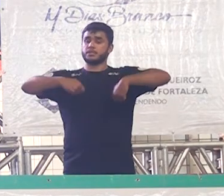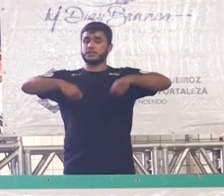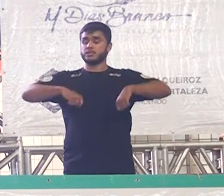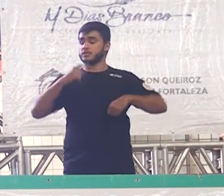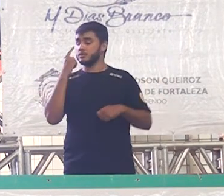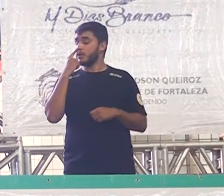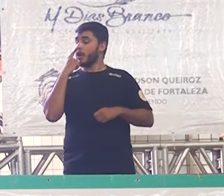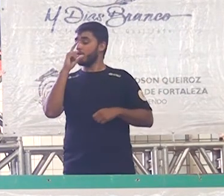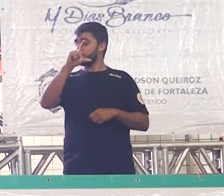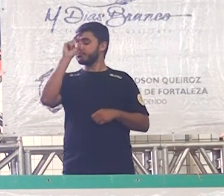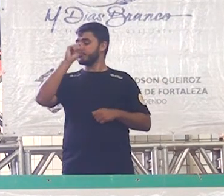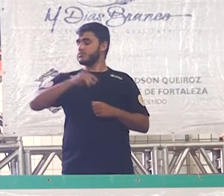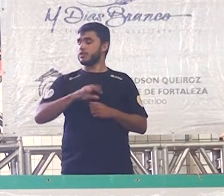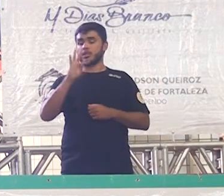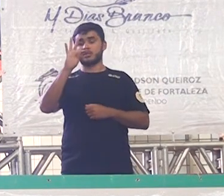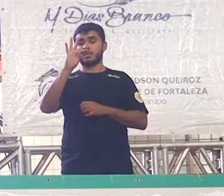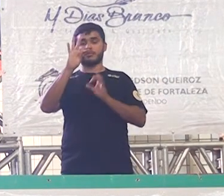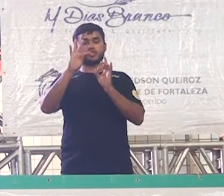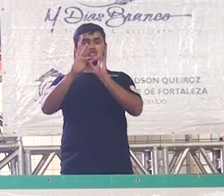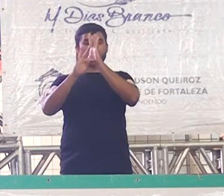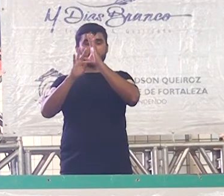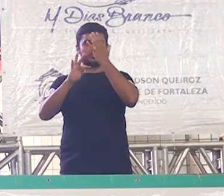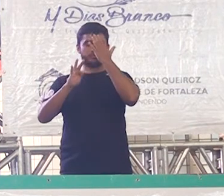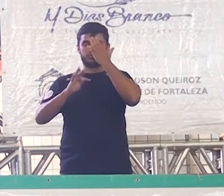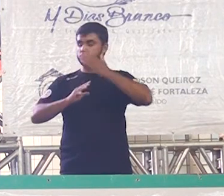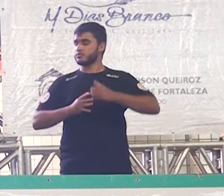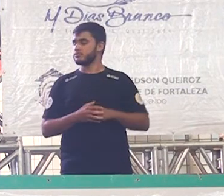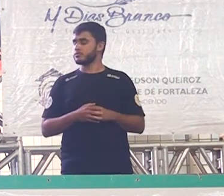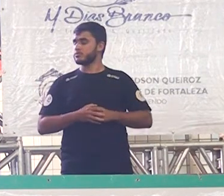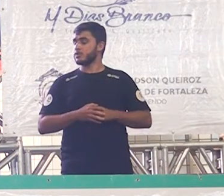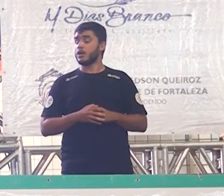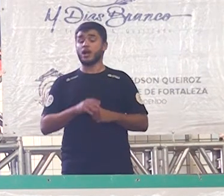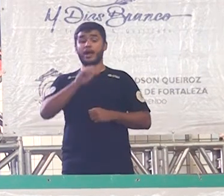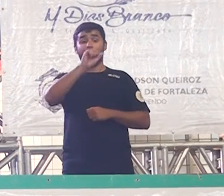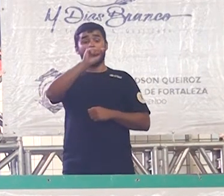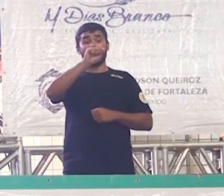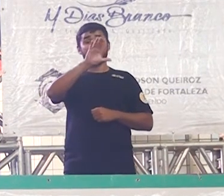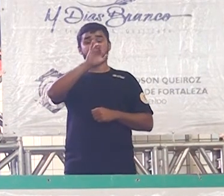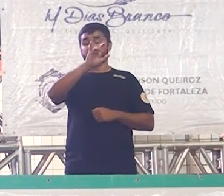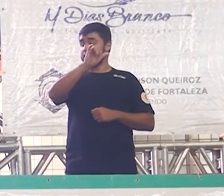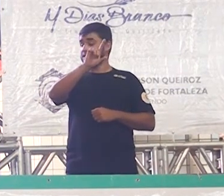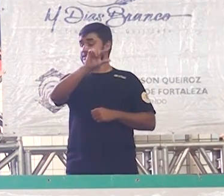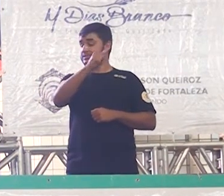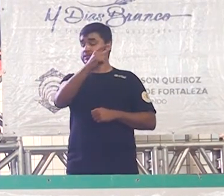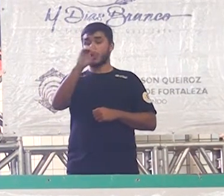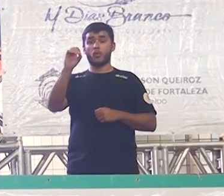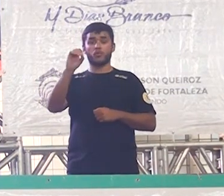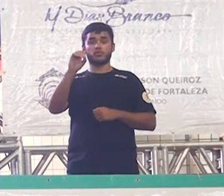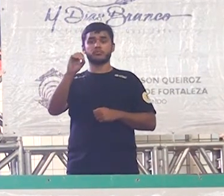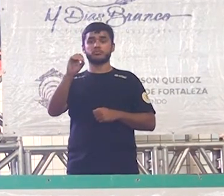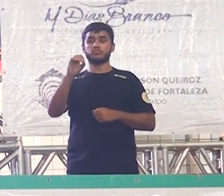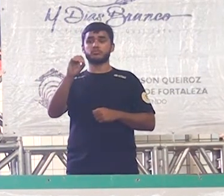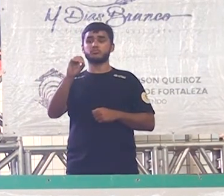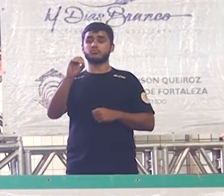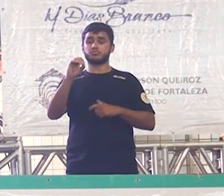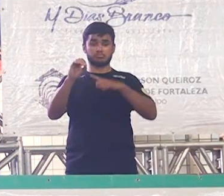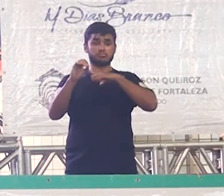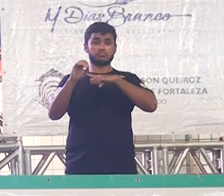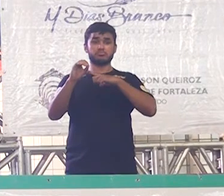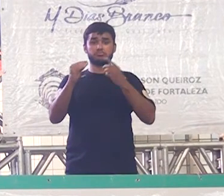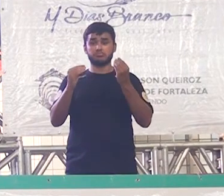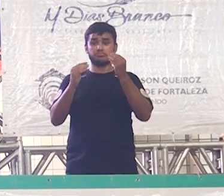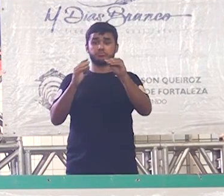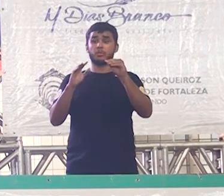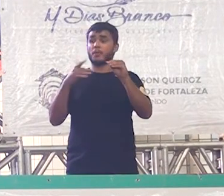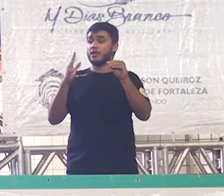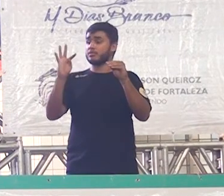quero S. Tem aceleração. Mas o T, ele não deu e eu não quero o tempo. Eu só quero saber a distância que o